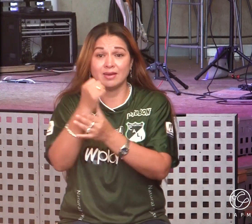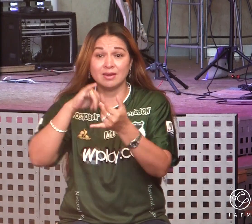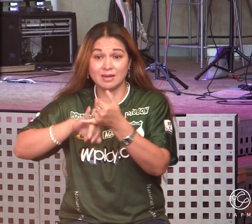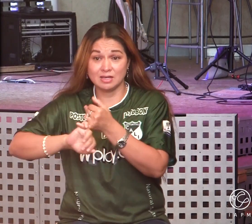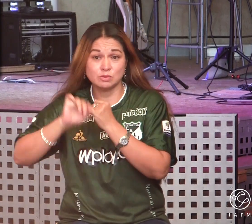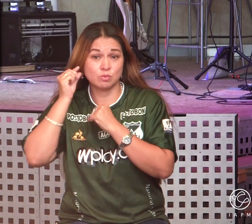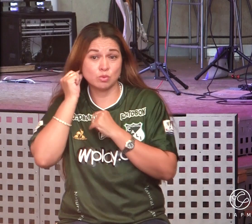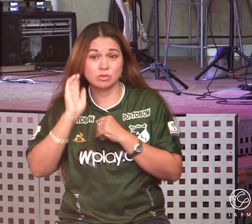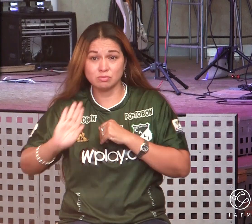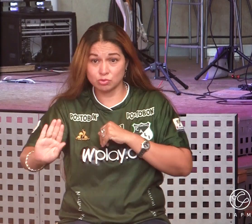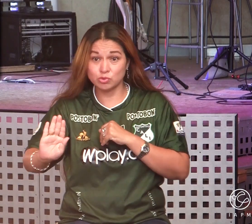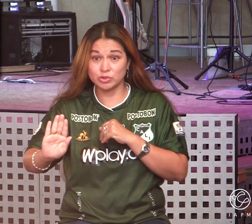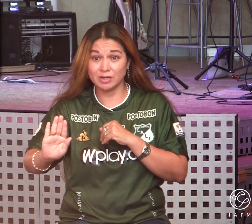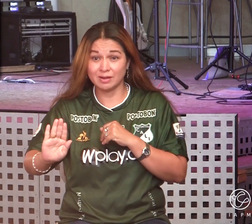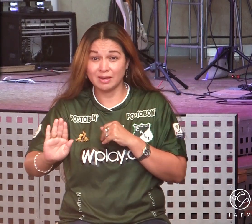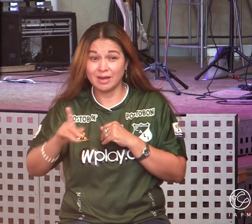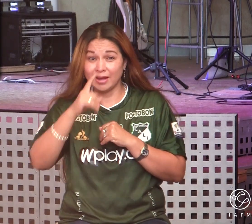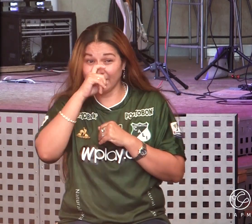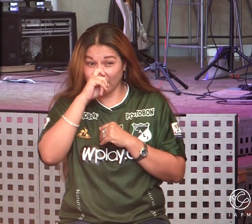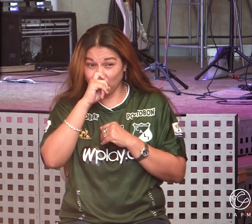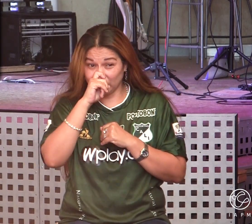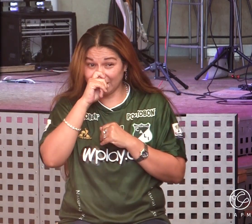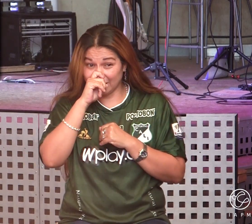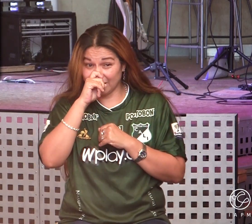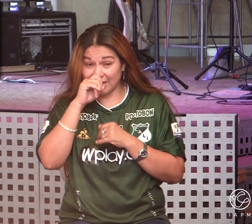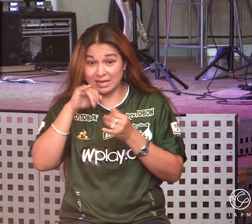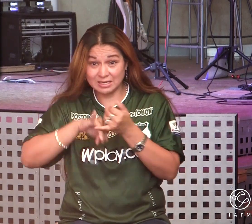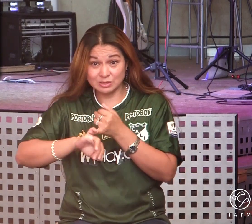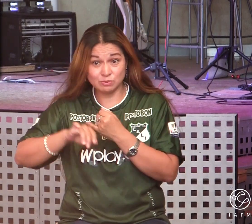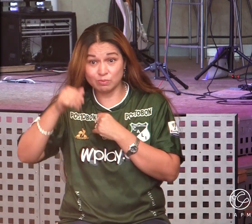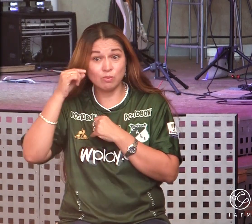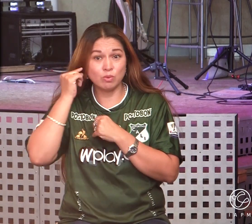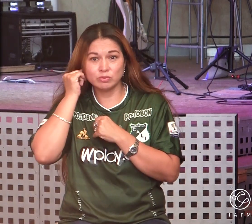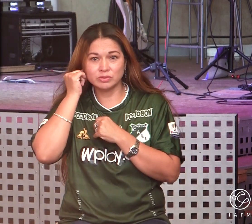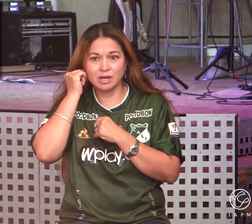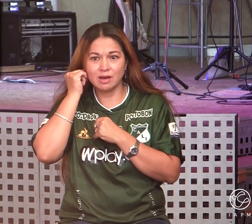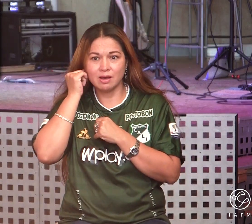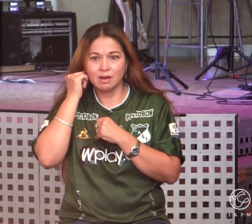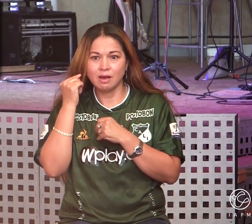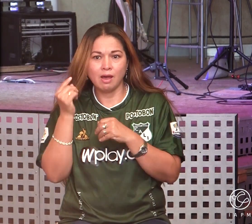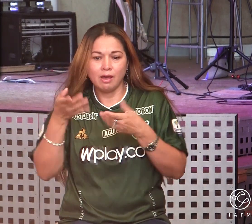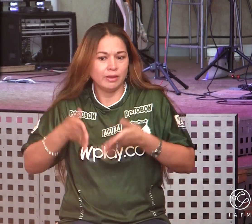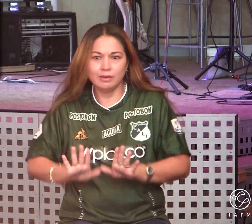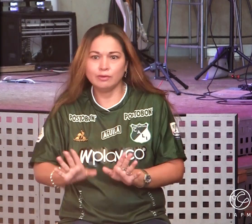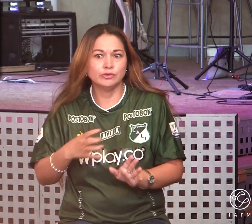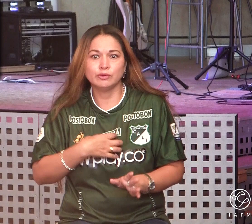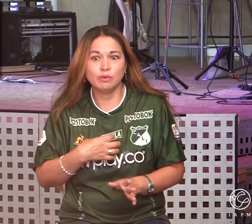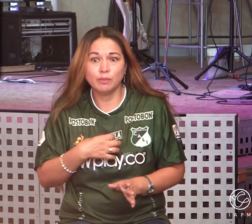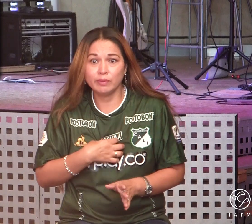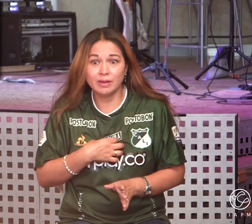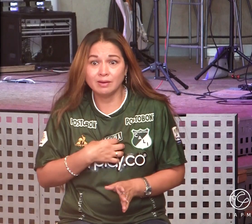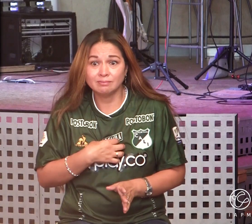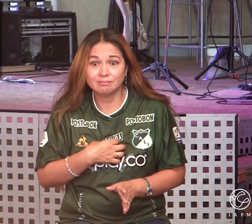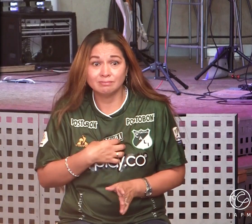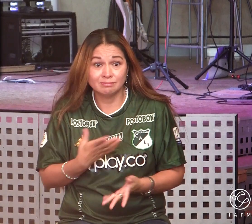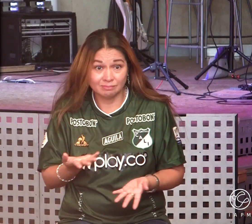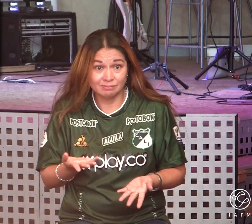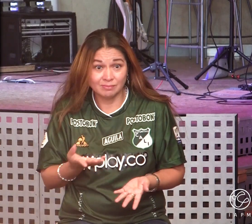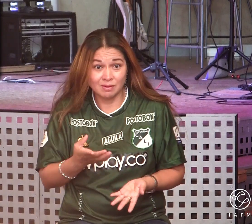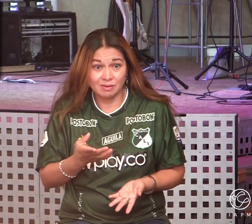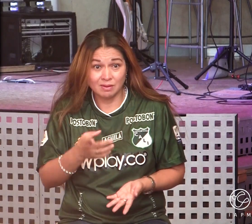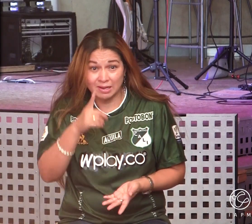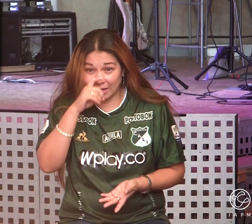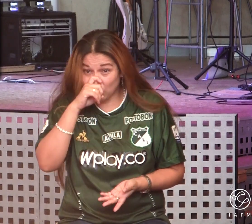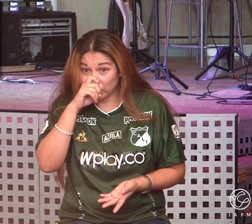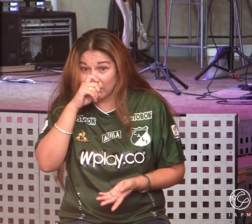especulando un poco, que si tú tienes intimidad con una de mis siervas y queda embarazada de ti, ese va a ser como nuestro hijo. Y de allí, ¿qué resultó?